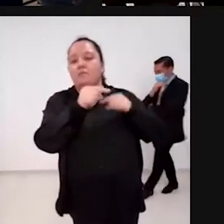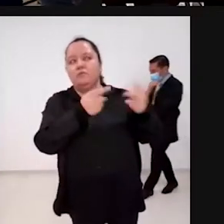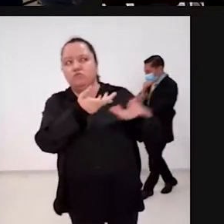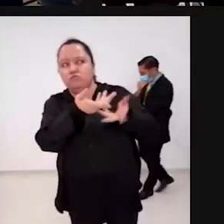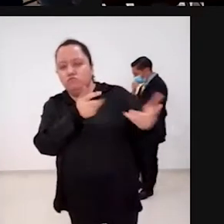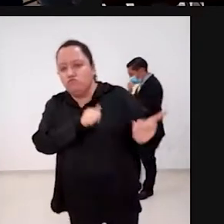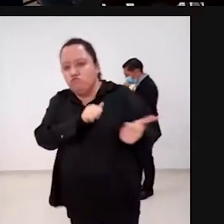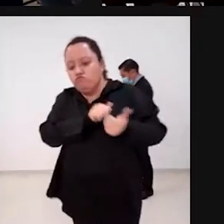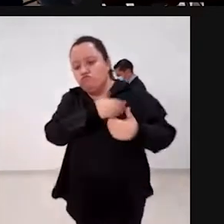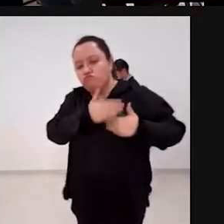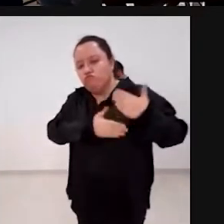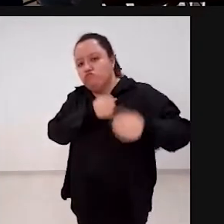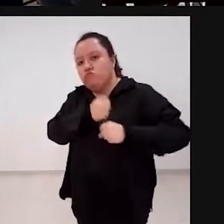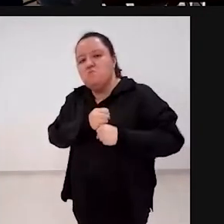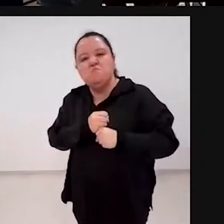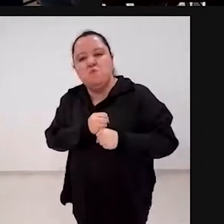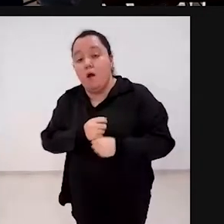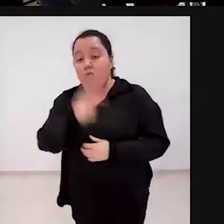esto